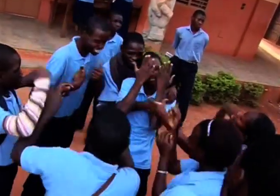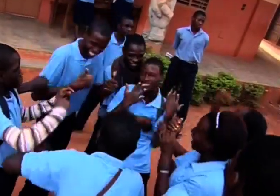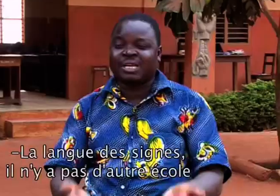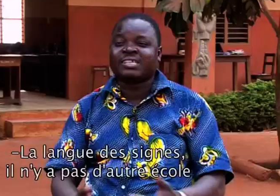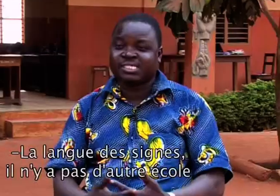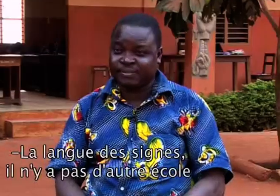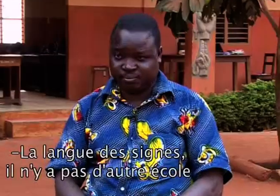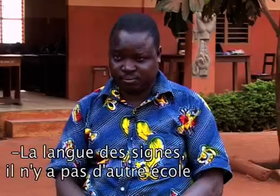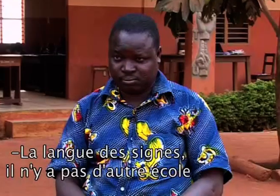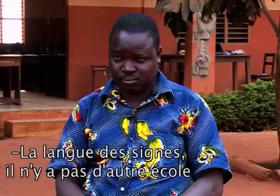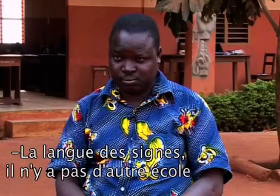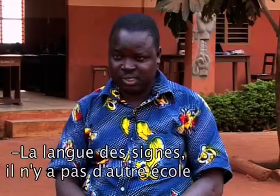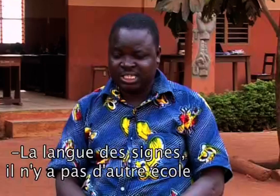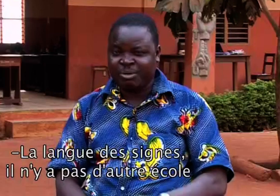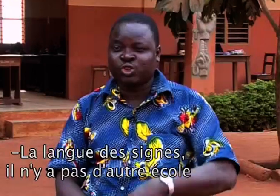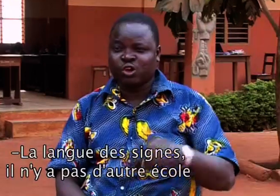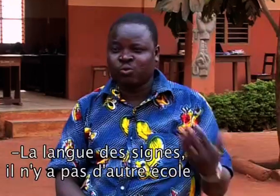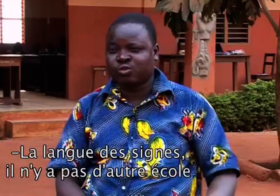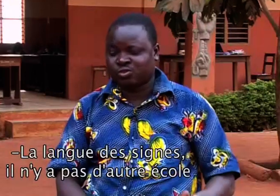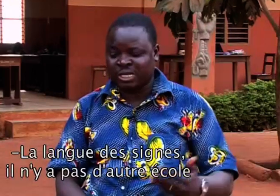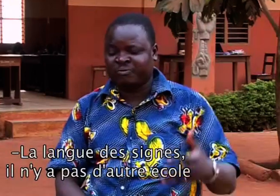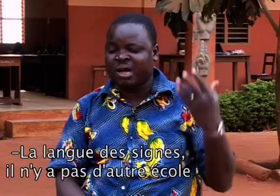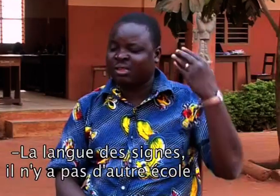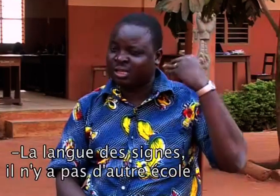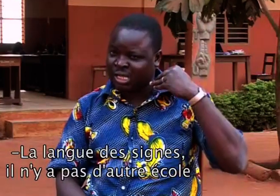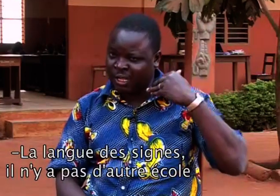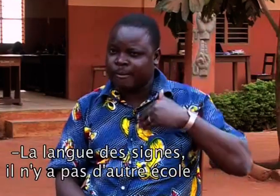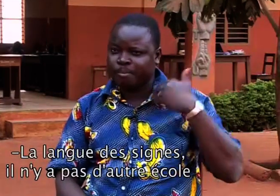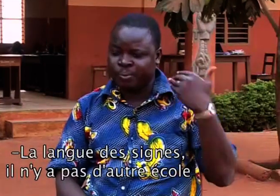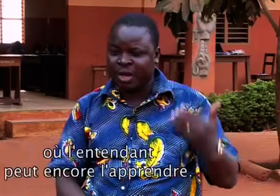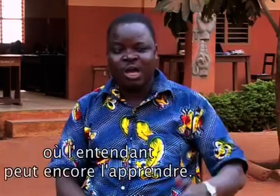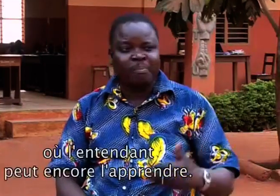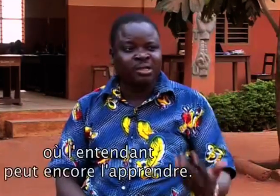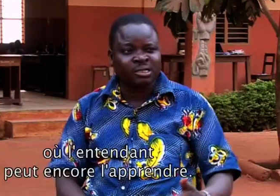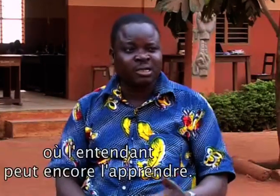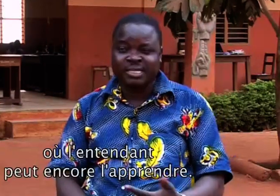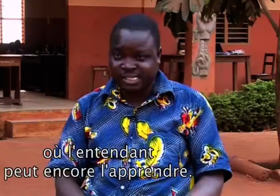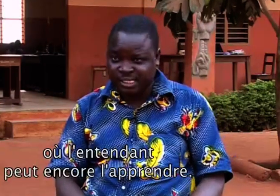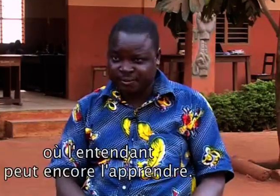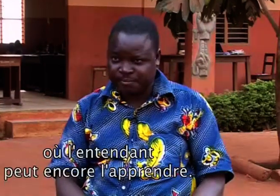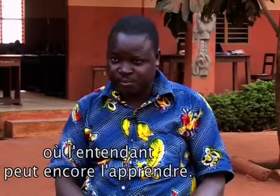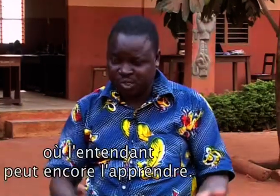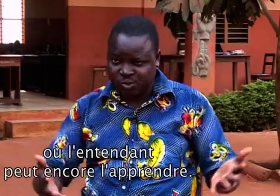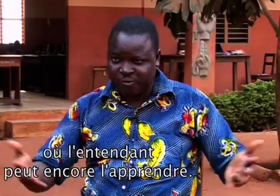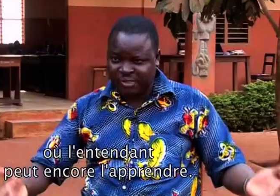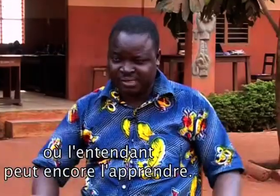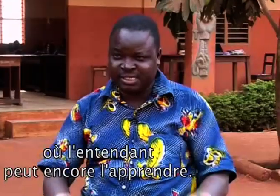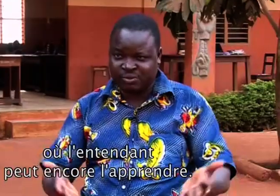La langue des signes. Il n'y a pas une autre école où l'enfant entendant peut encore apprendre les signes, sauf dans cette